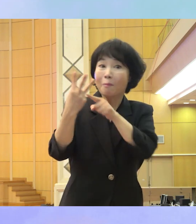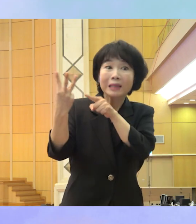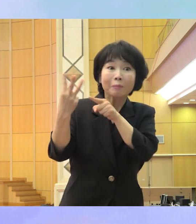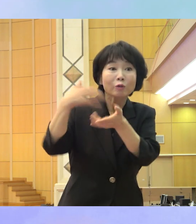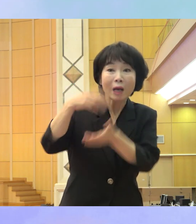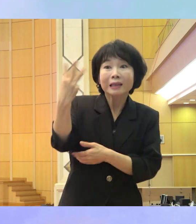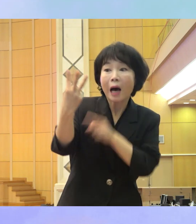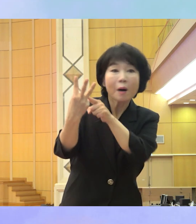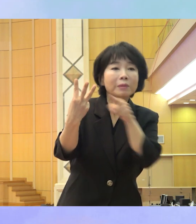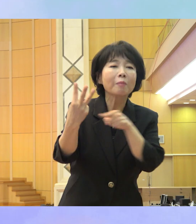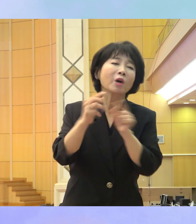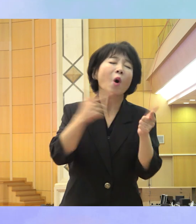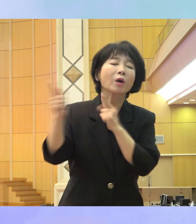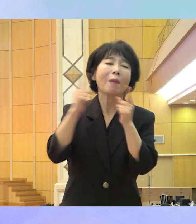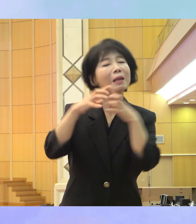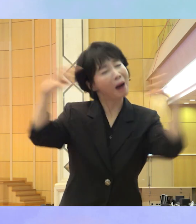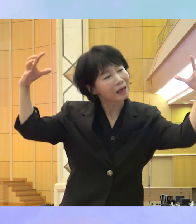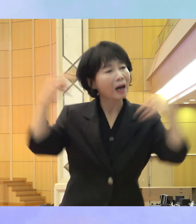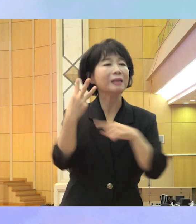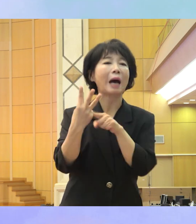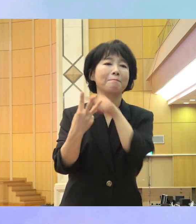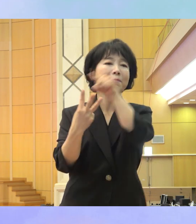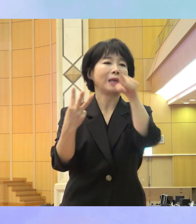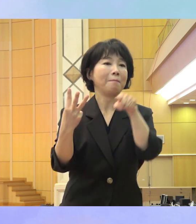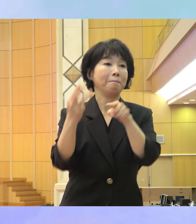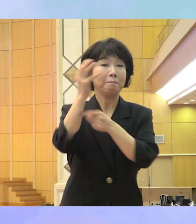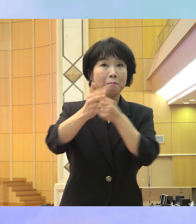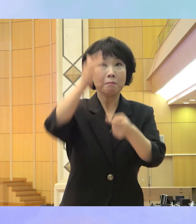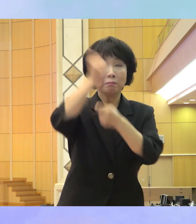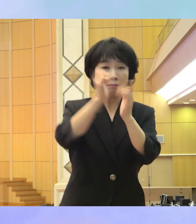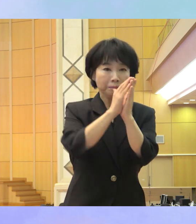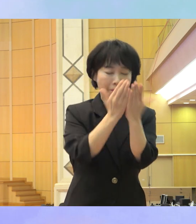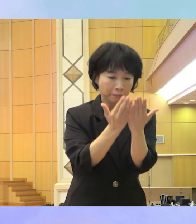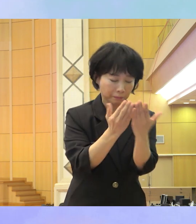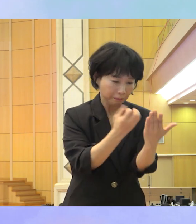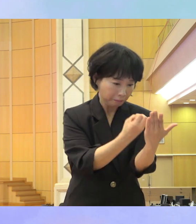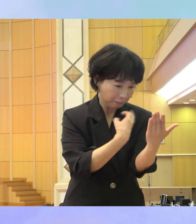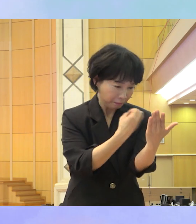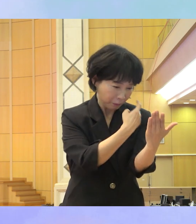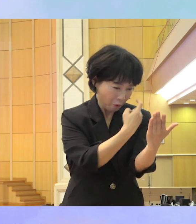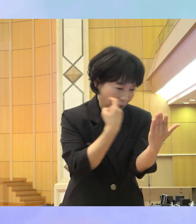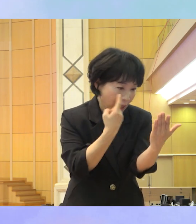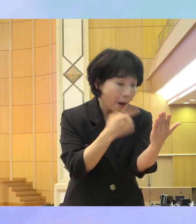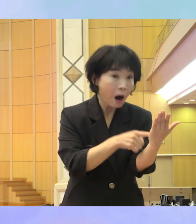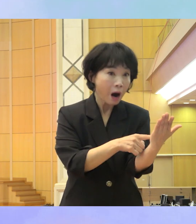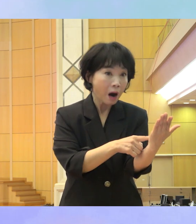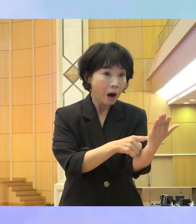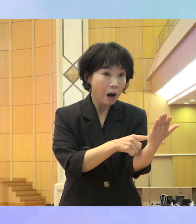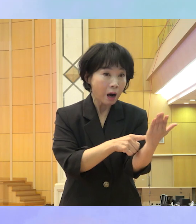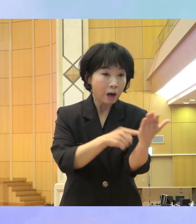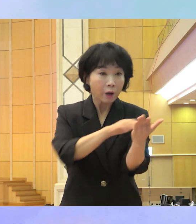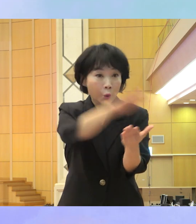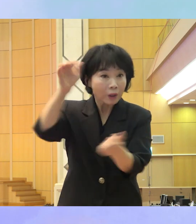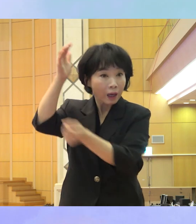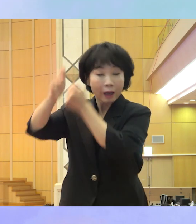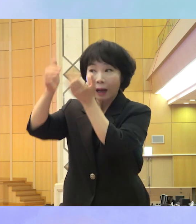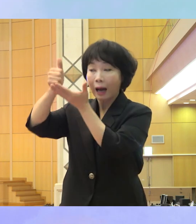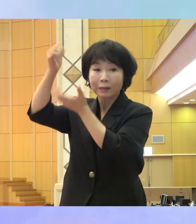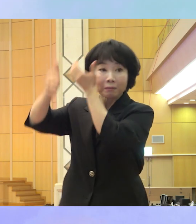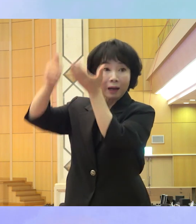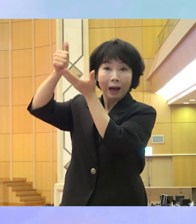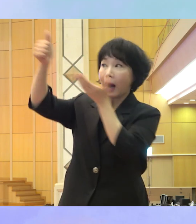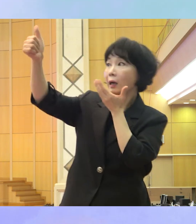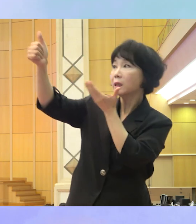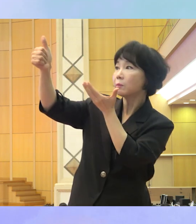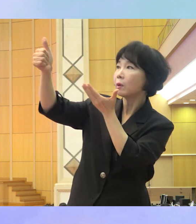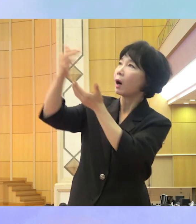여러 말이 많습니다. 근데 성경적으로 보면 우리 하나님을